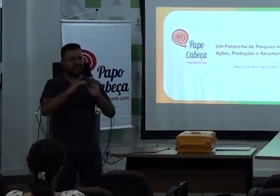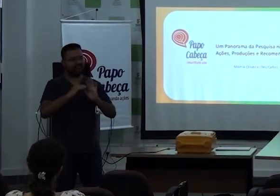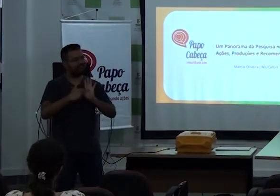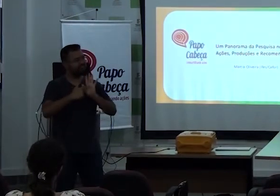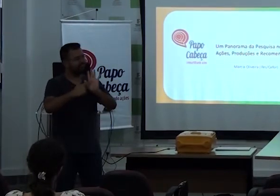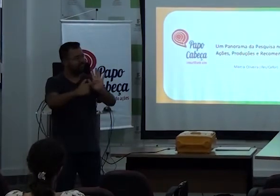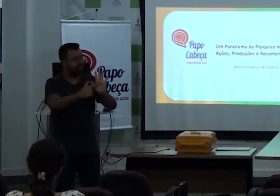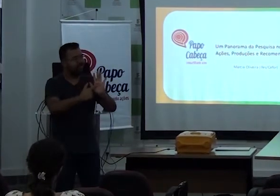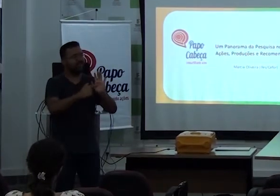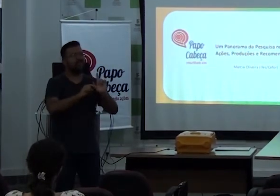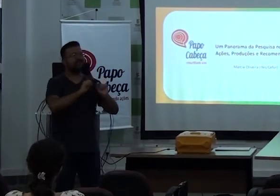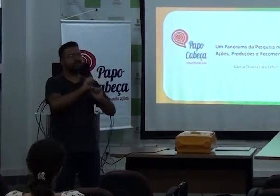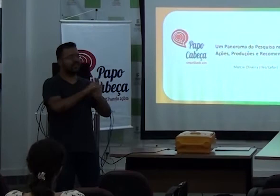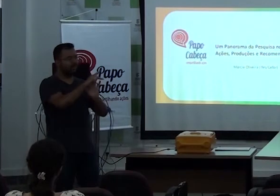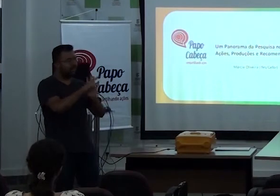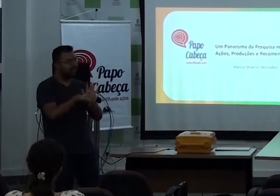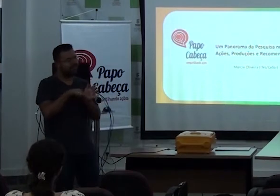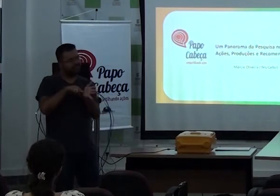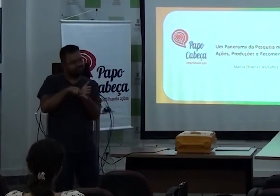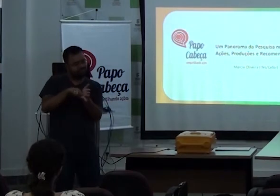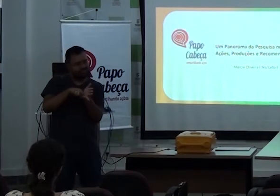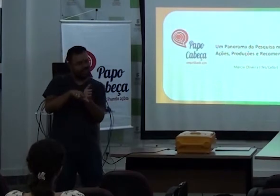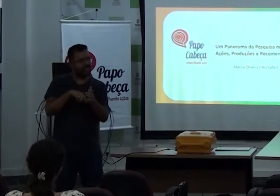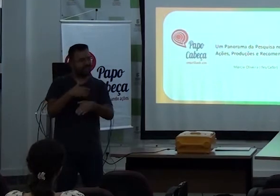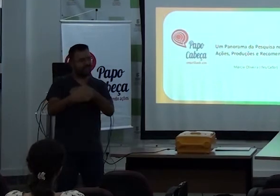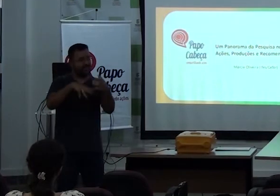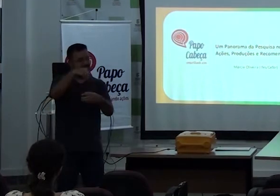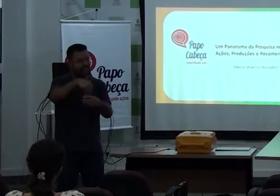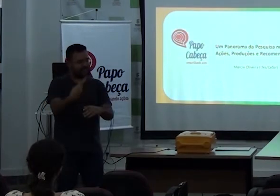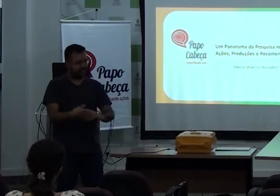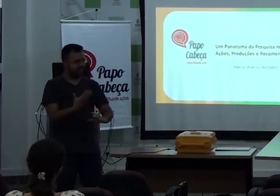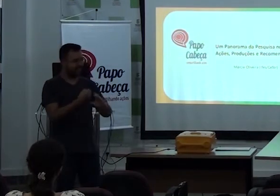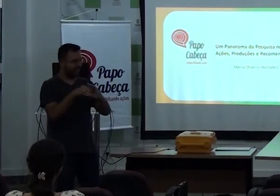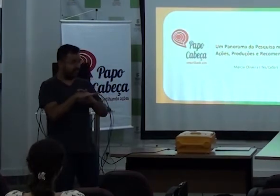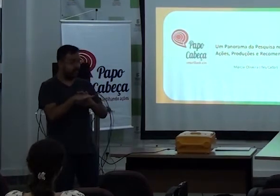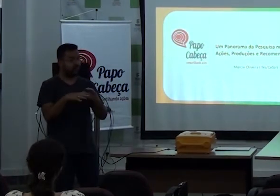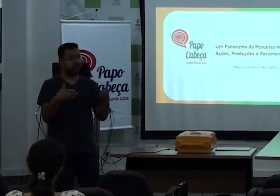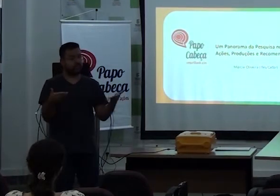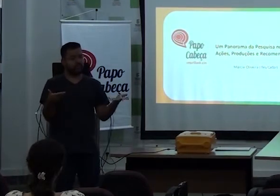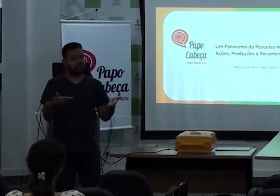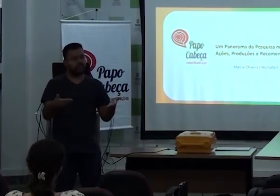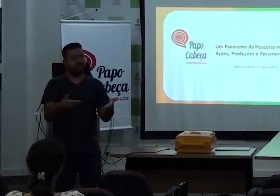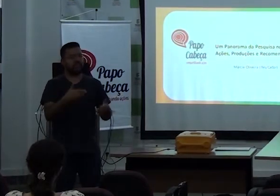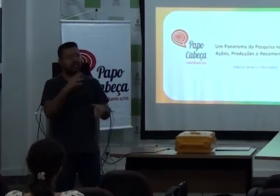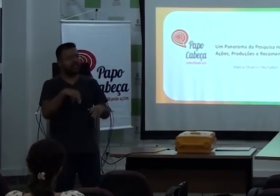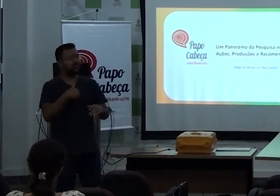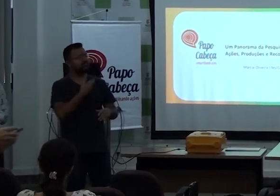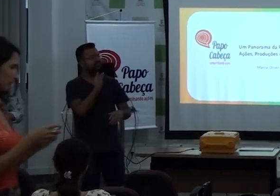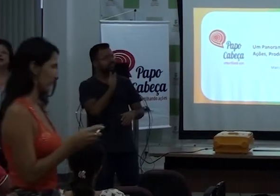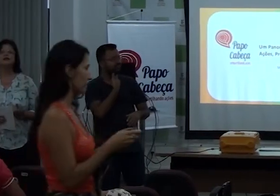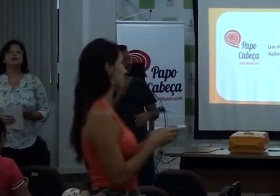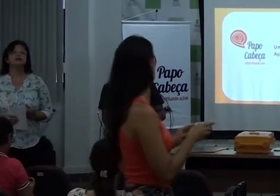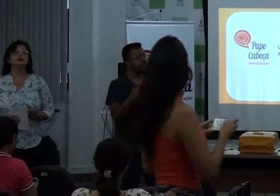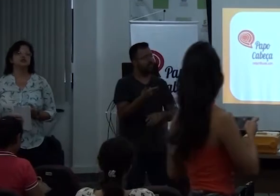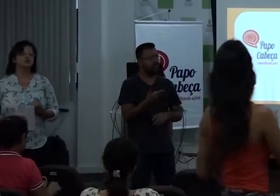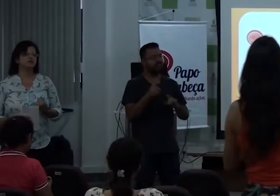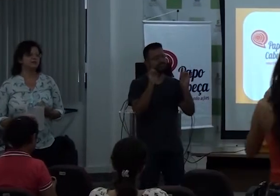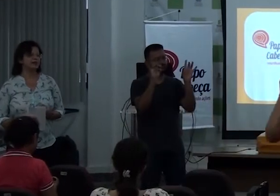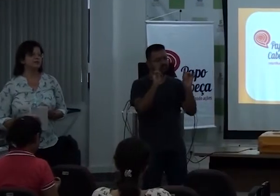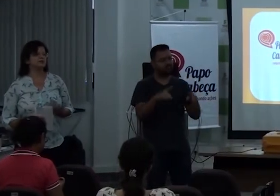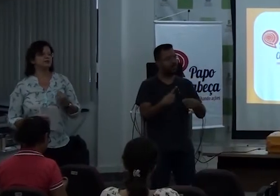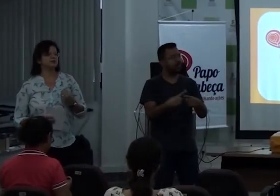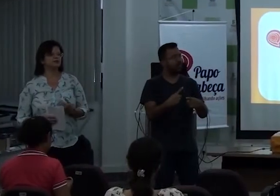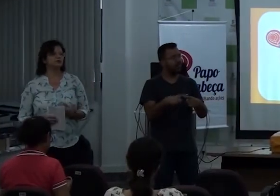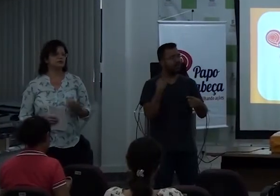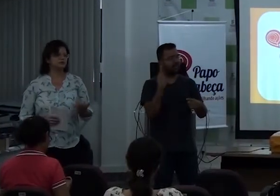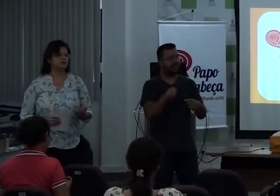aqueles projetos, as pesquisas que estão sendo desenvolvidas no CEPOL. Então, hoje é um bate-papo cabeça especial, em que a gente vai